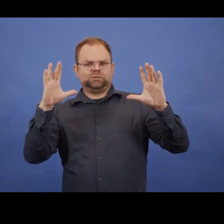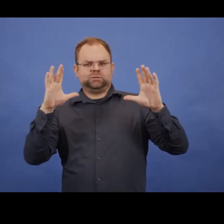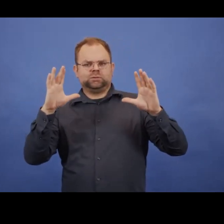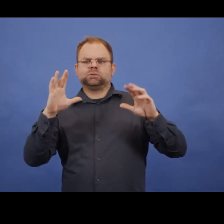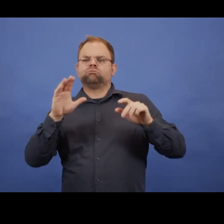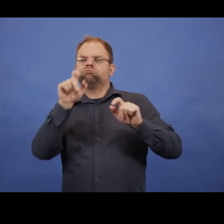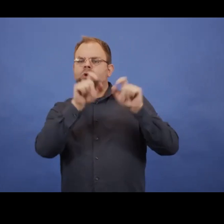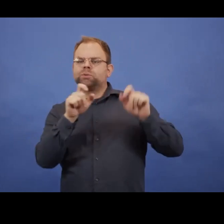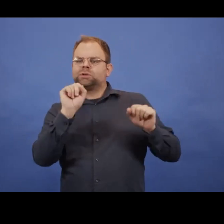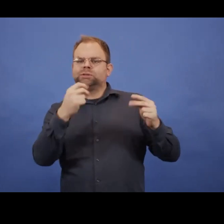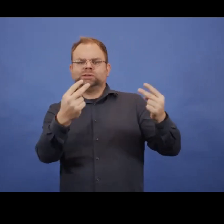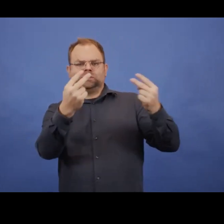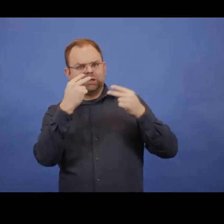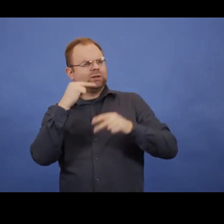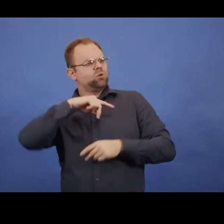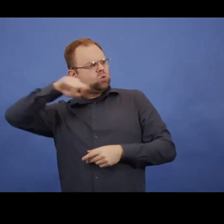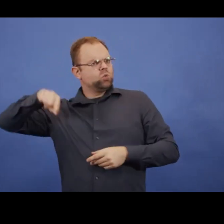quiero también